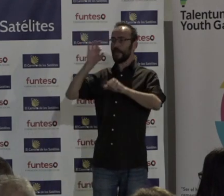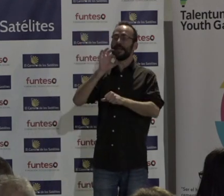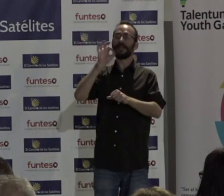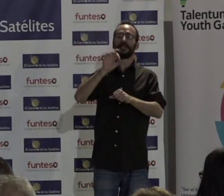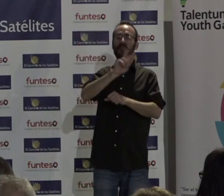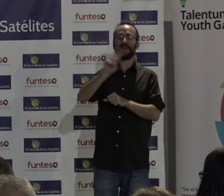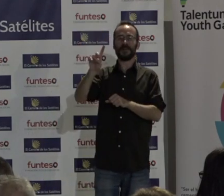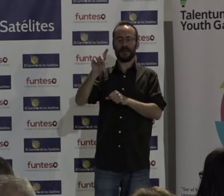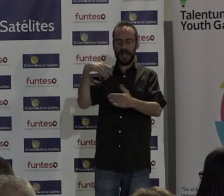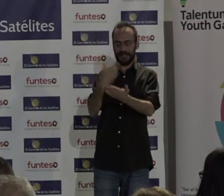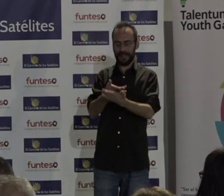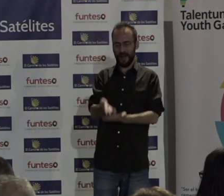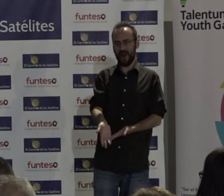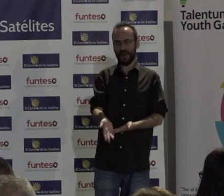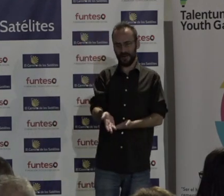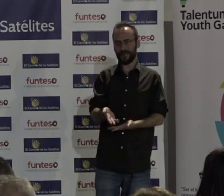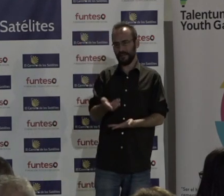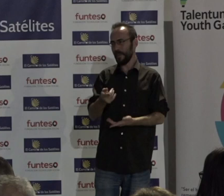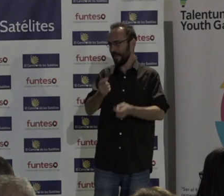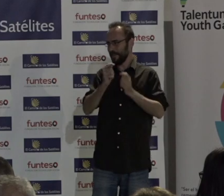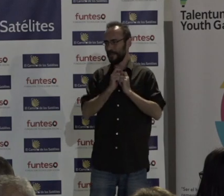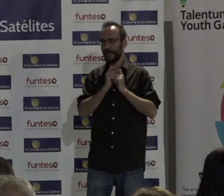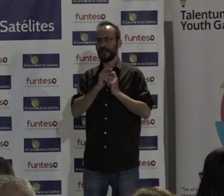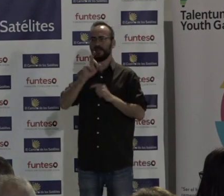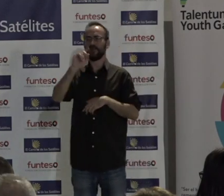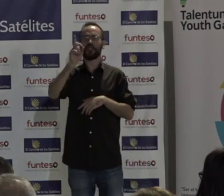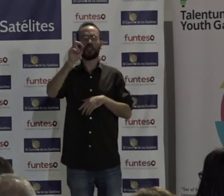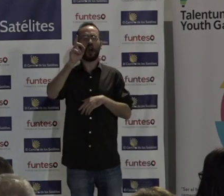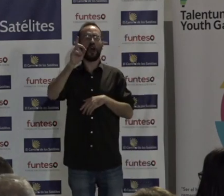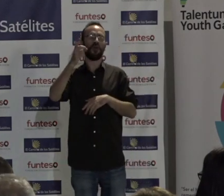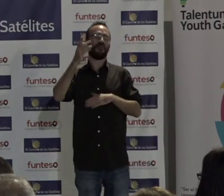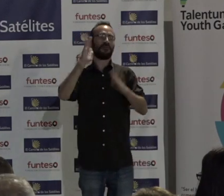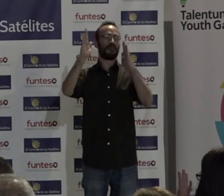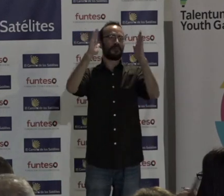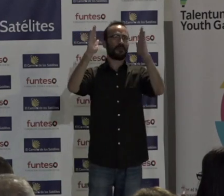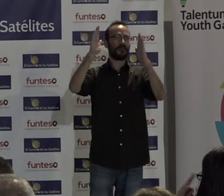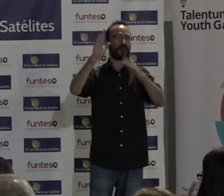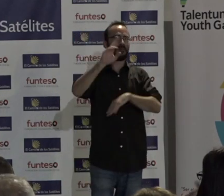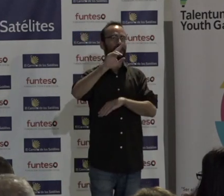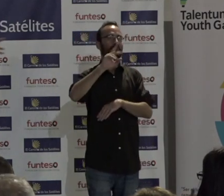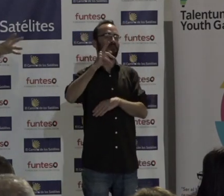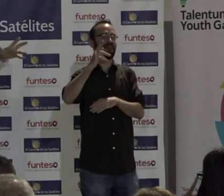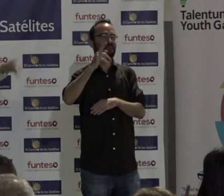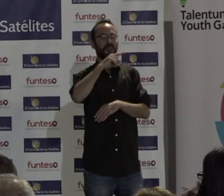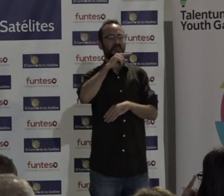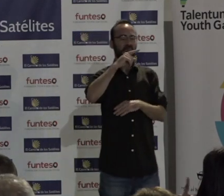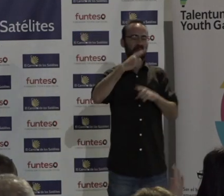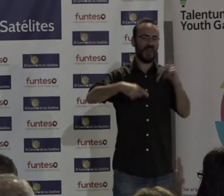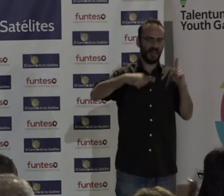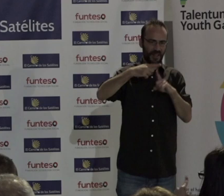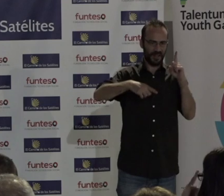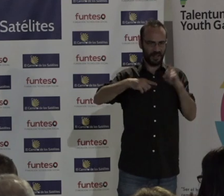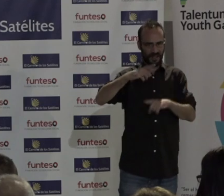de cómo este lugar fue habitado, no solo en la Edad Media, no solo en época romana y anterior.